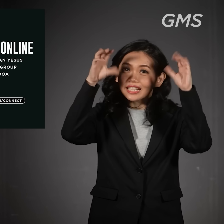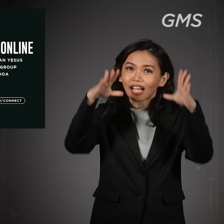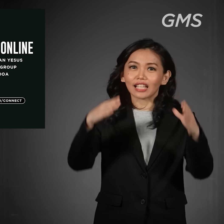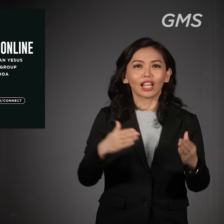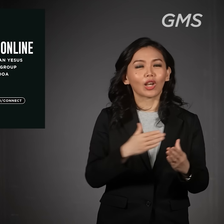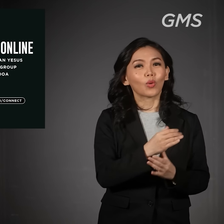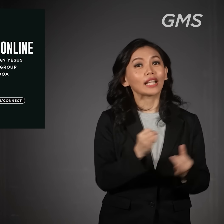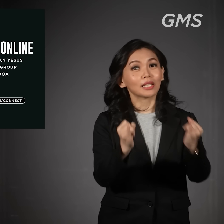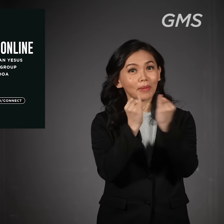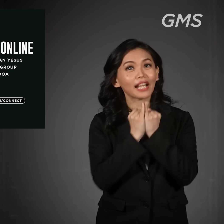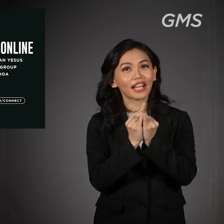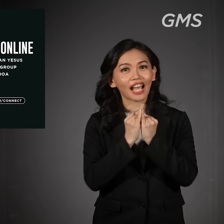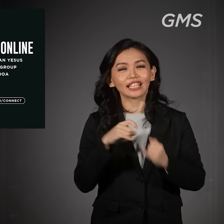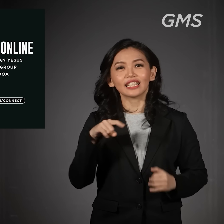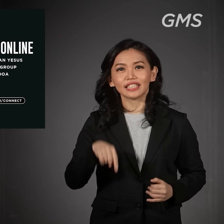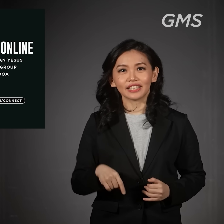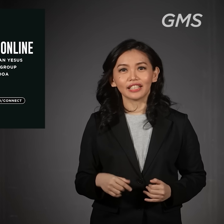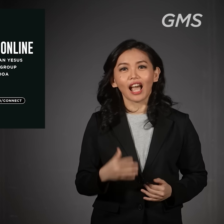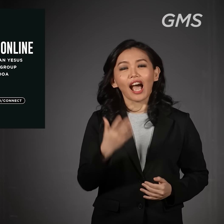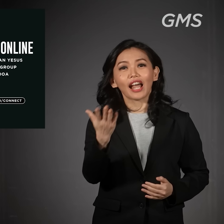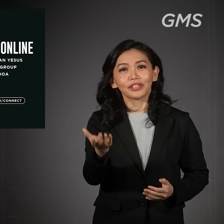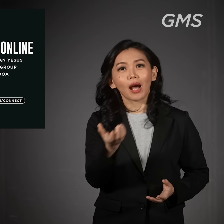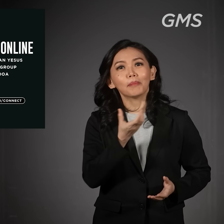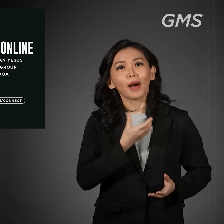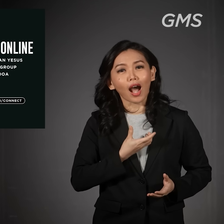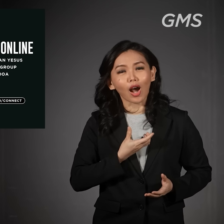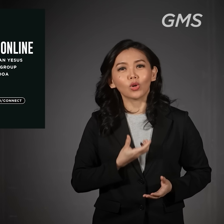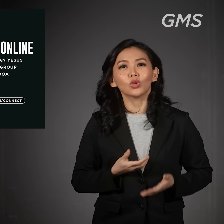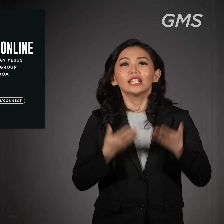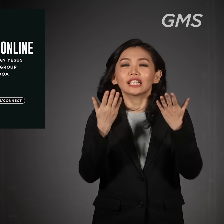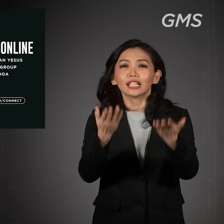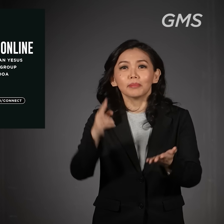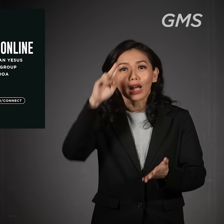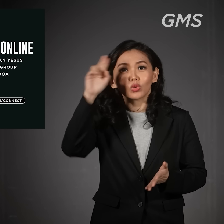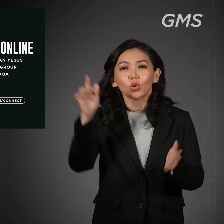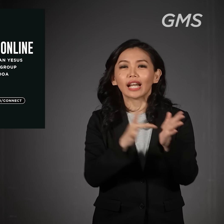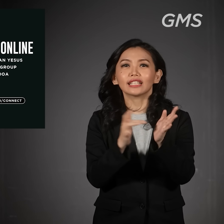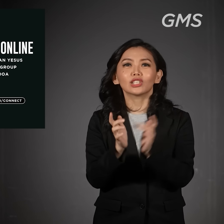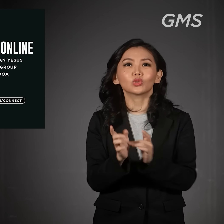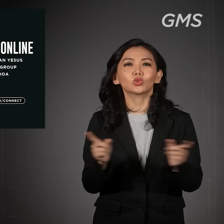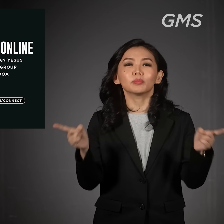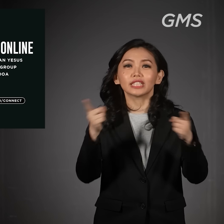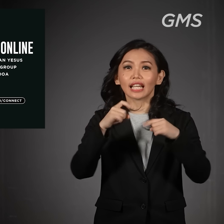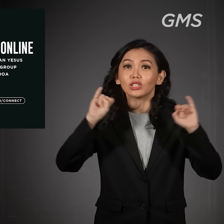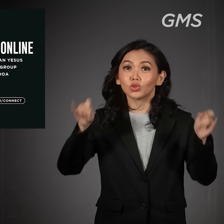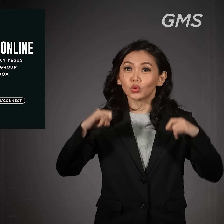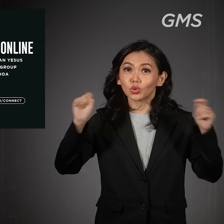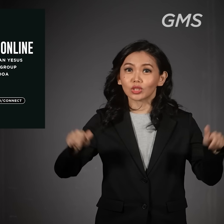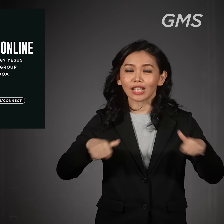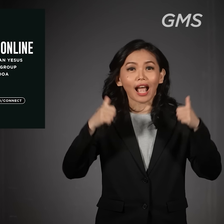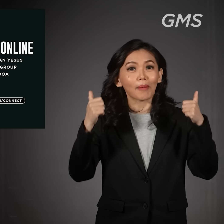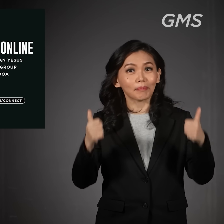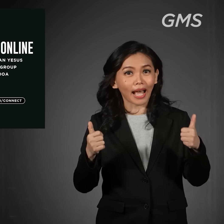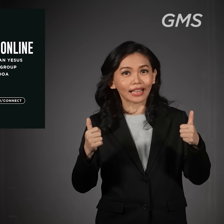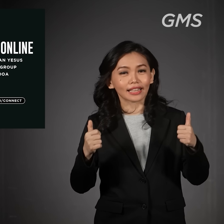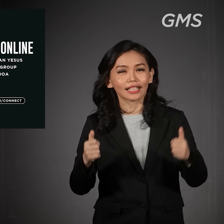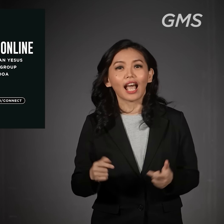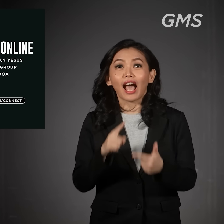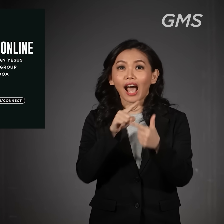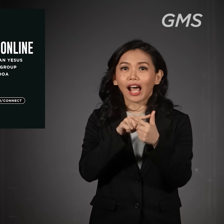untuk dibaptis, Anda ingin menerima Tuhan Yesus sebagai Tuhan dan Juru Selamat atau ingin merekomit hidup Anda